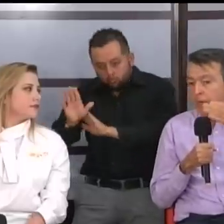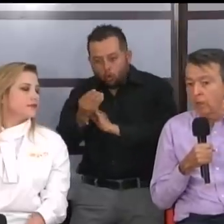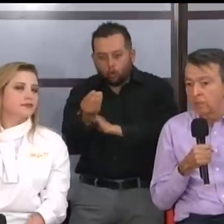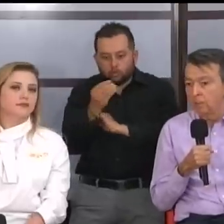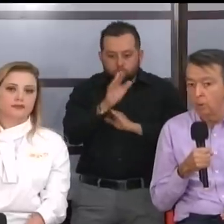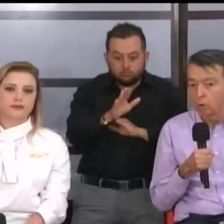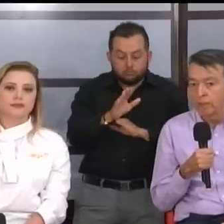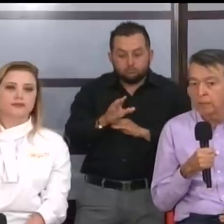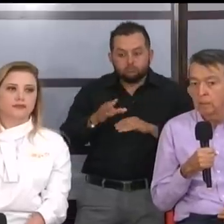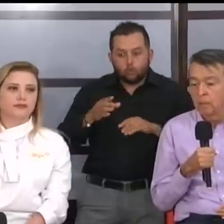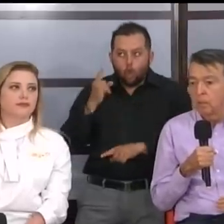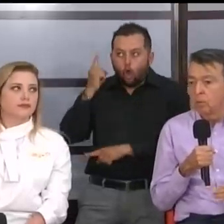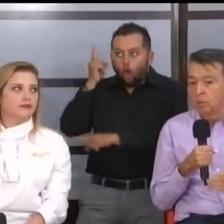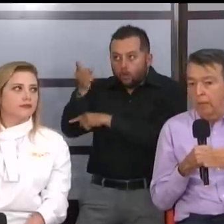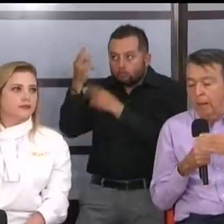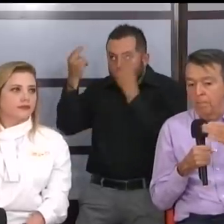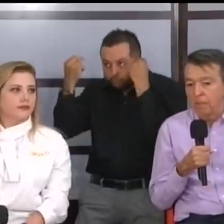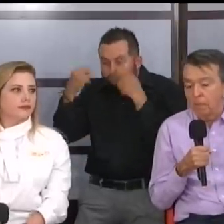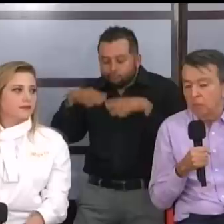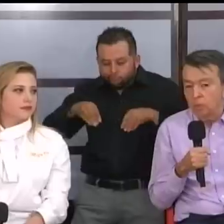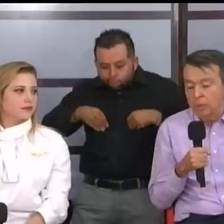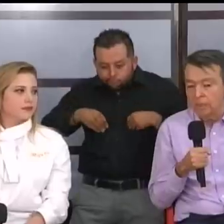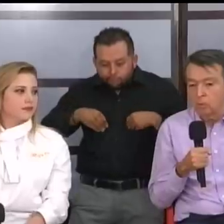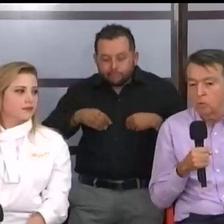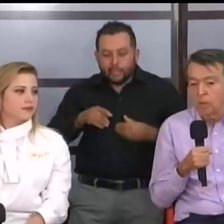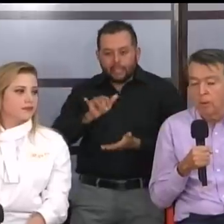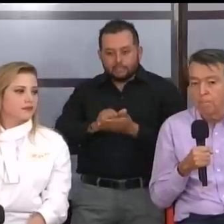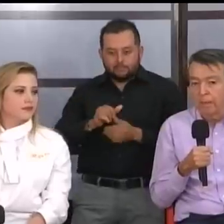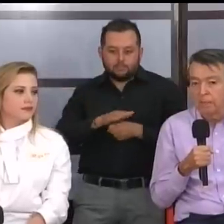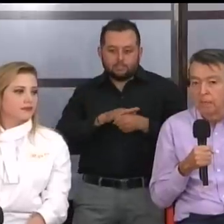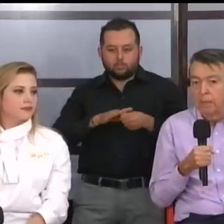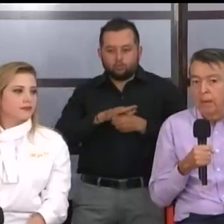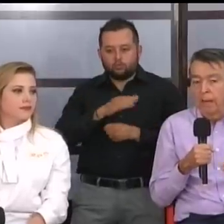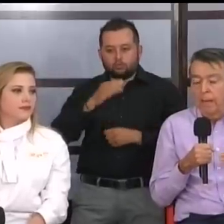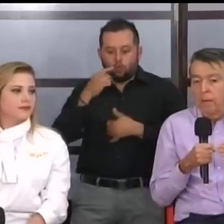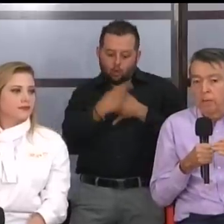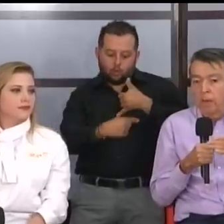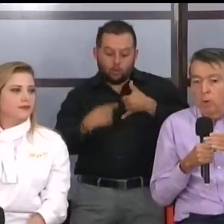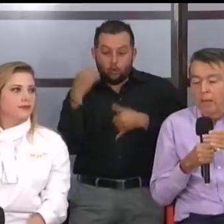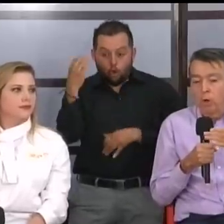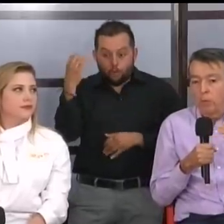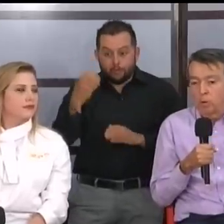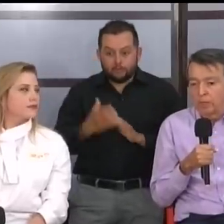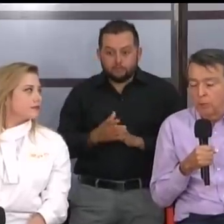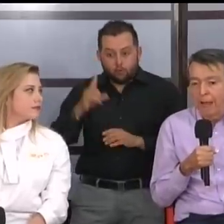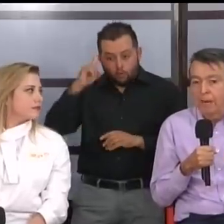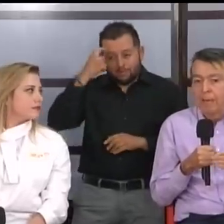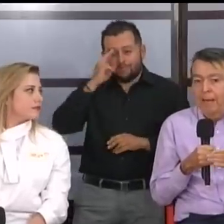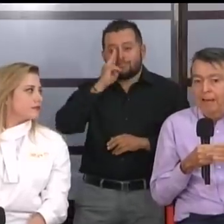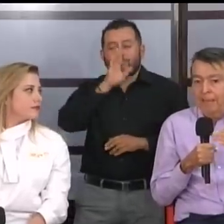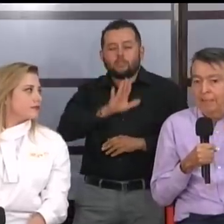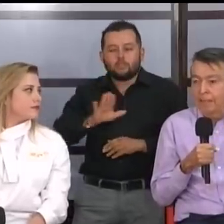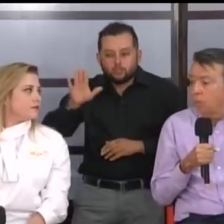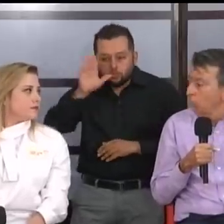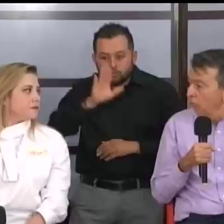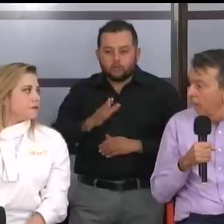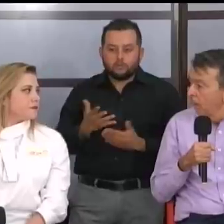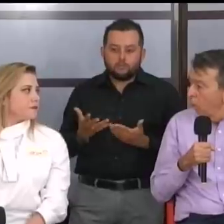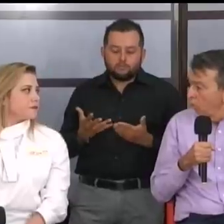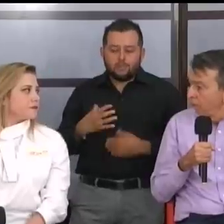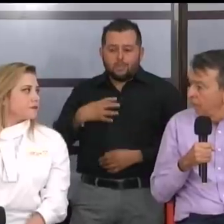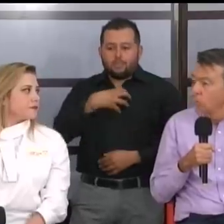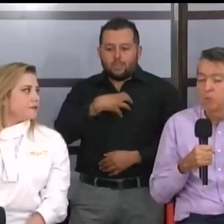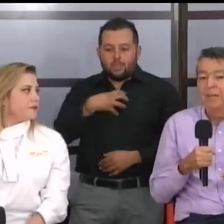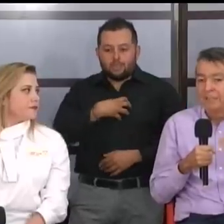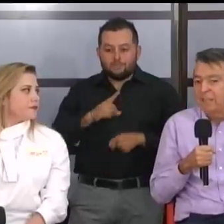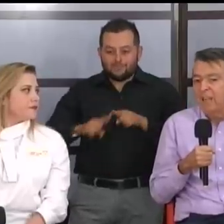ellos tienen que recibir órdenes, donde realmente es la situación que vive el país, que lo vive el gobierno nacional, en las quejas que hay contra